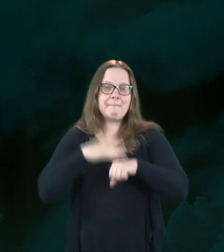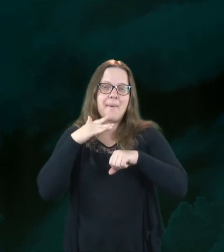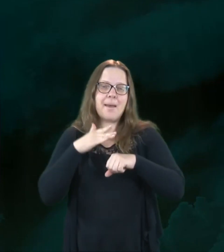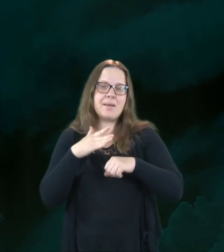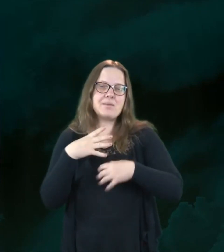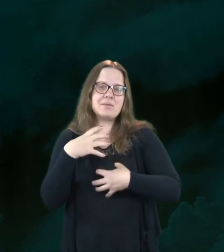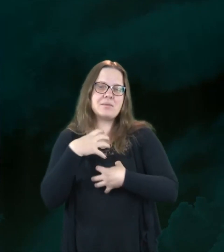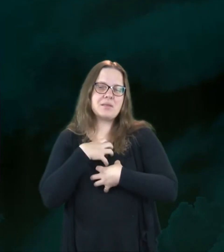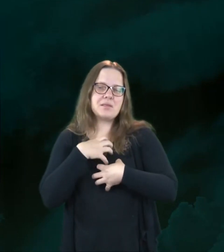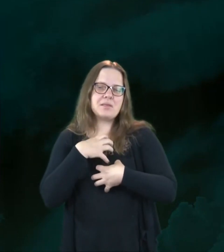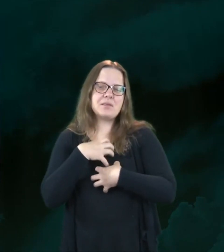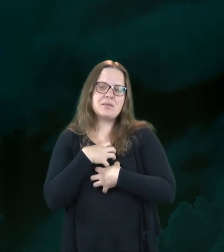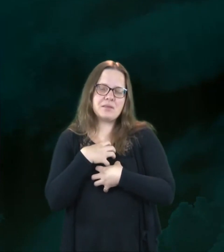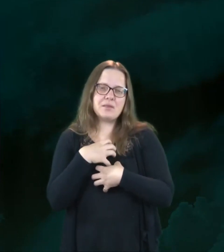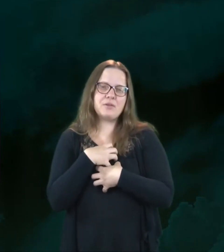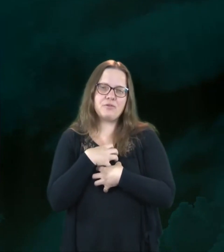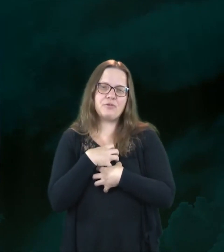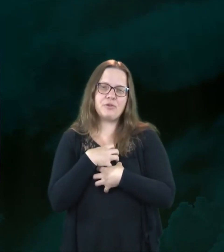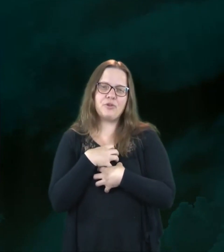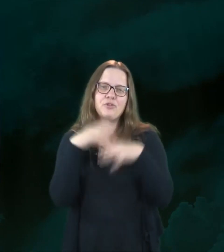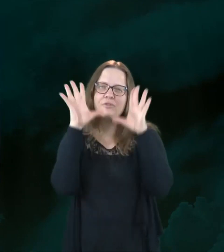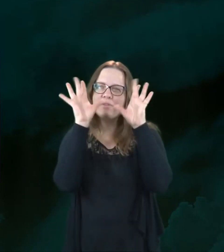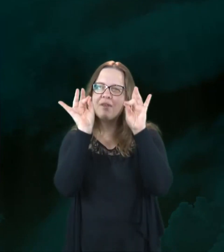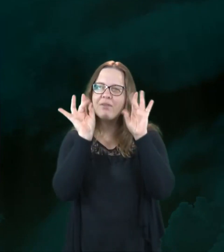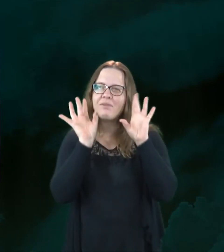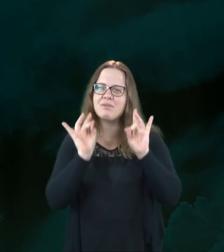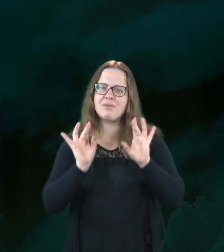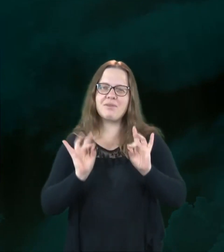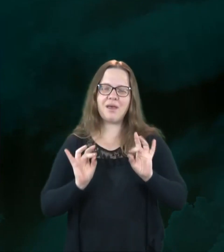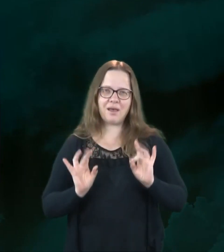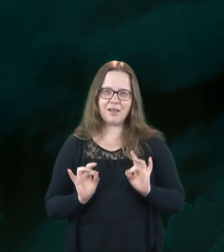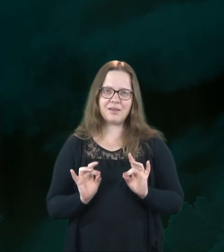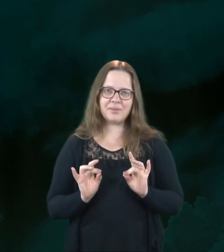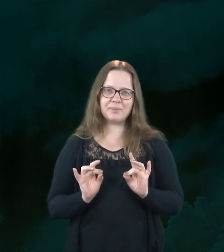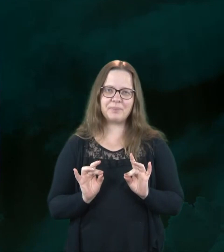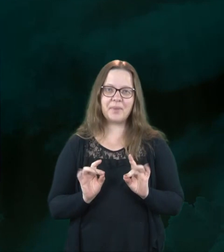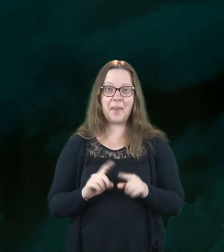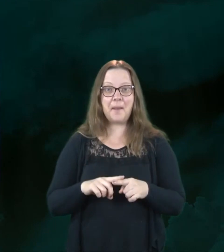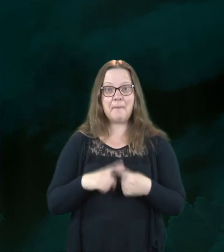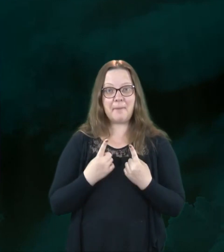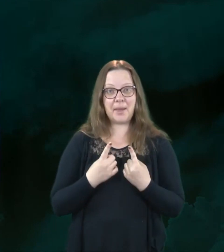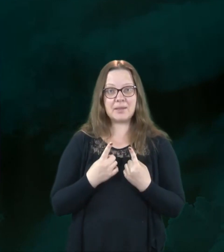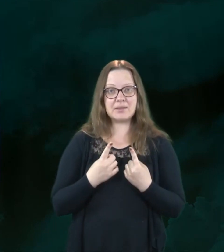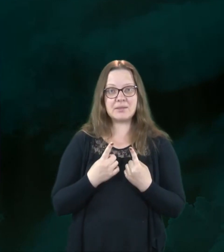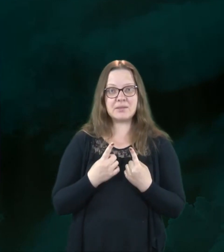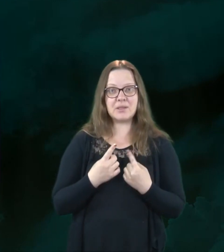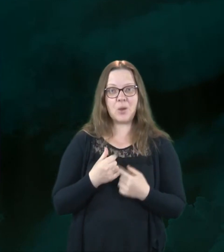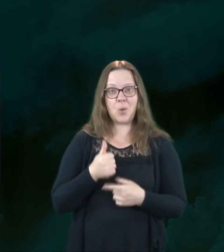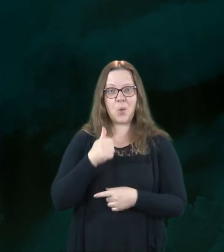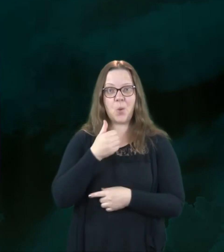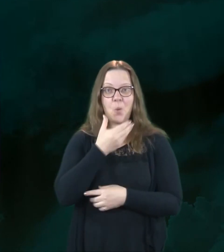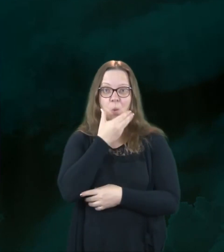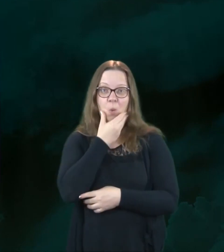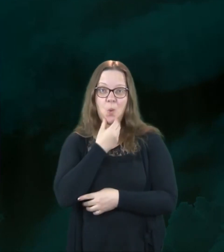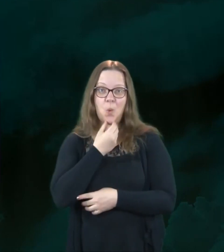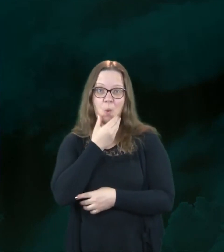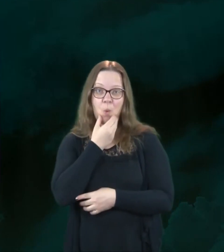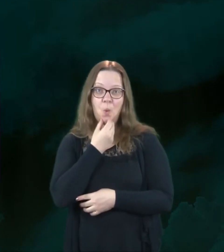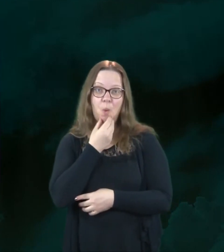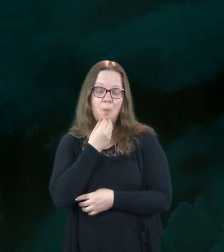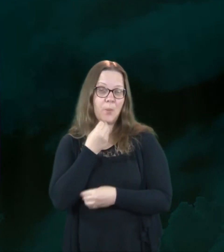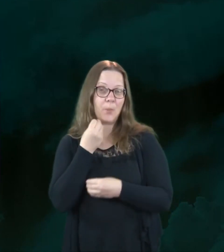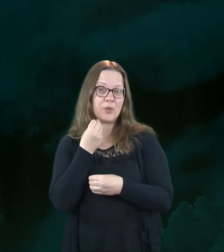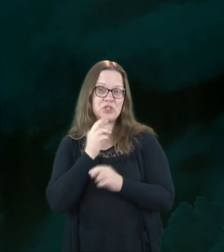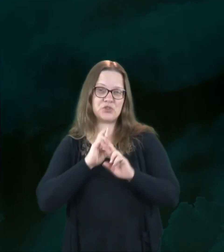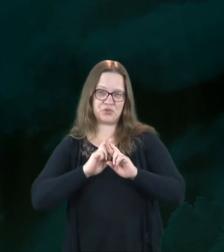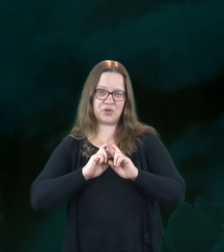esses sentidos. E o homem, ele foi criado para cumprir a vontade de Deus. Ele